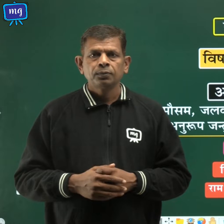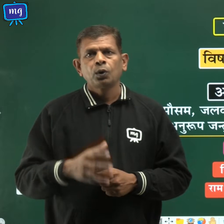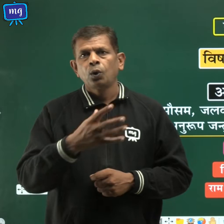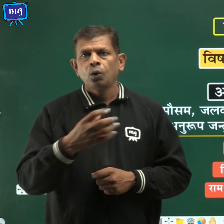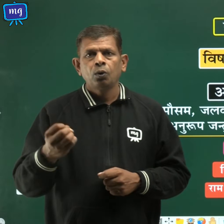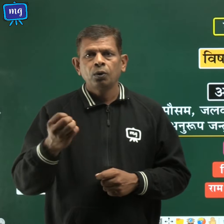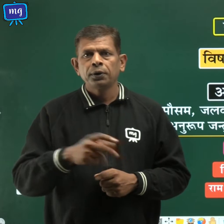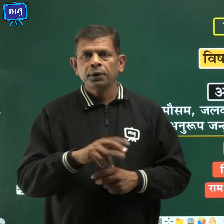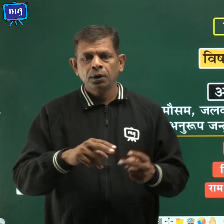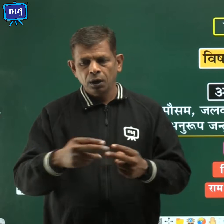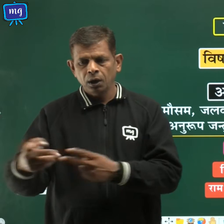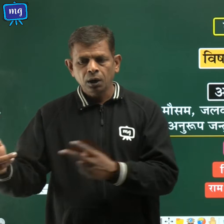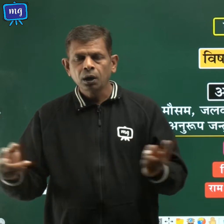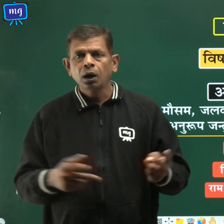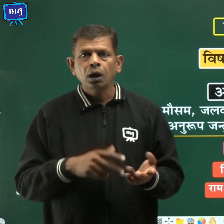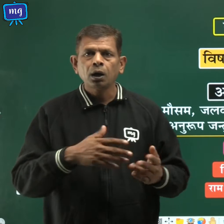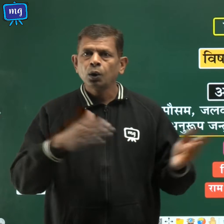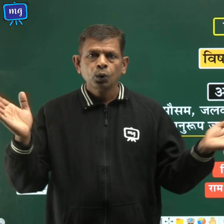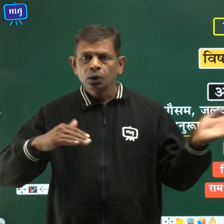और इन अलग अलग जलवायु में